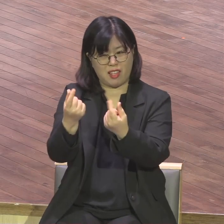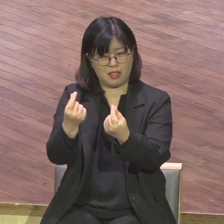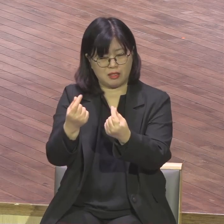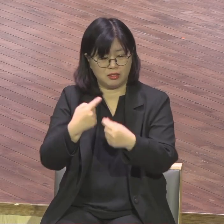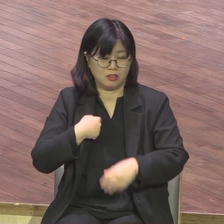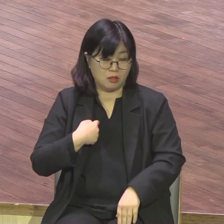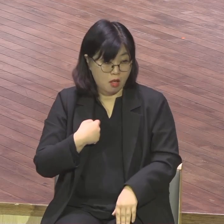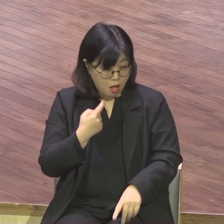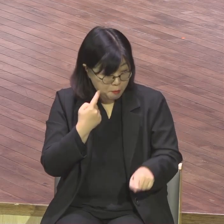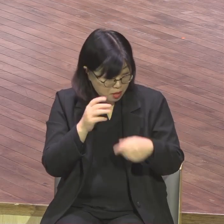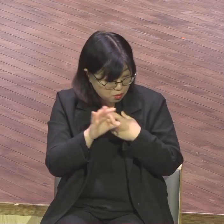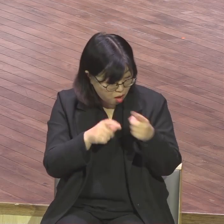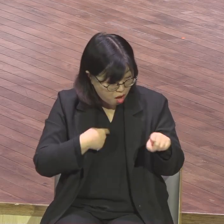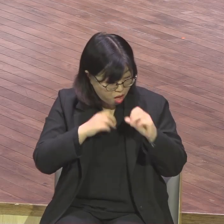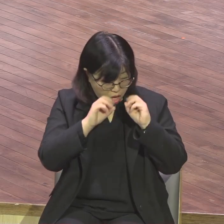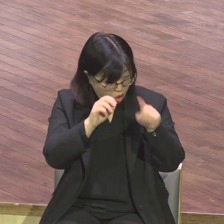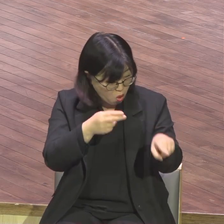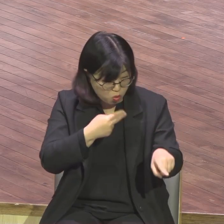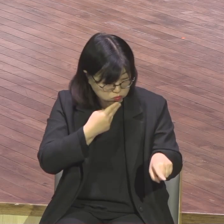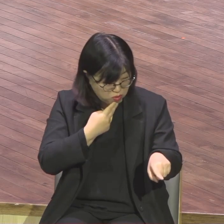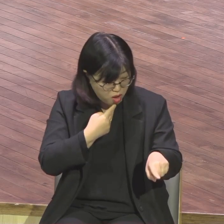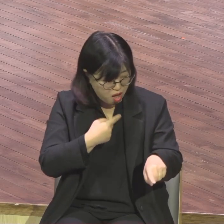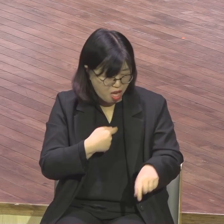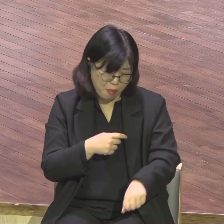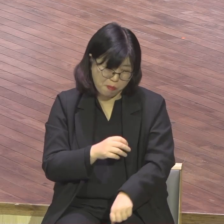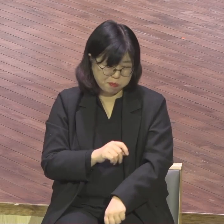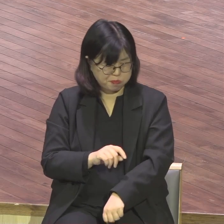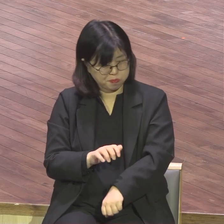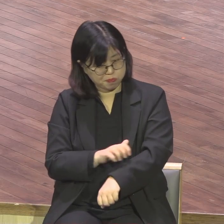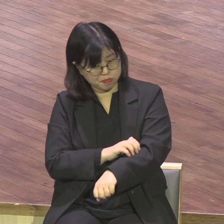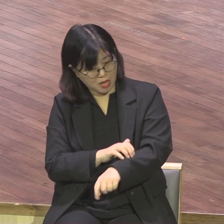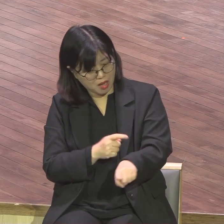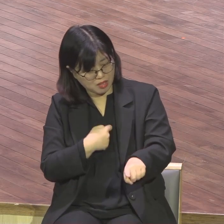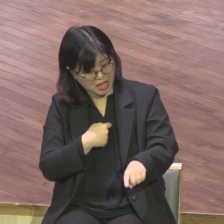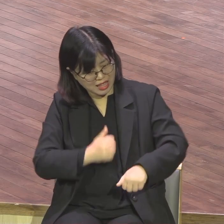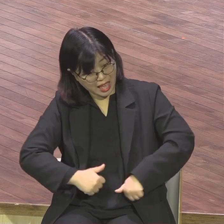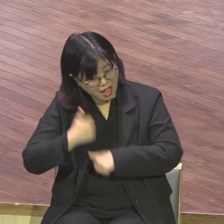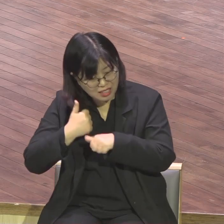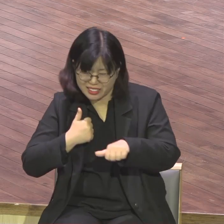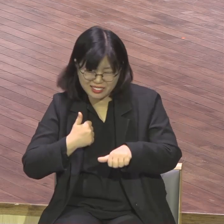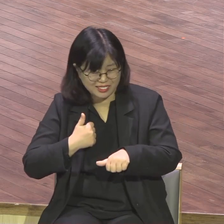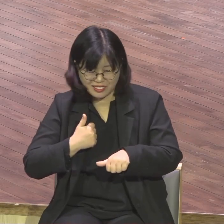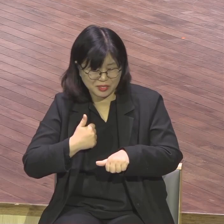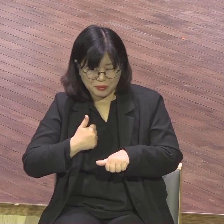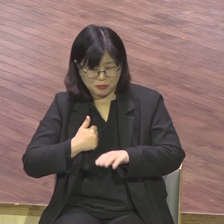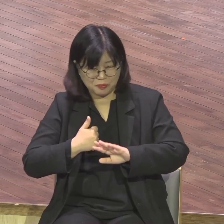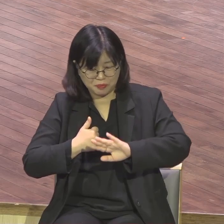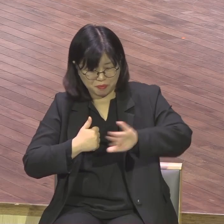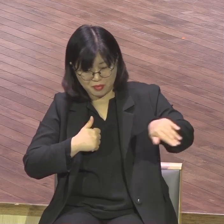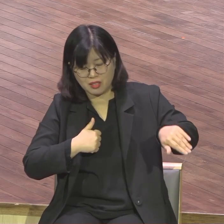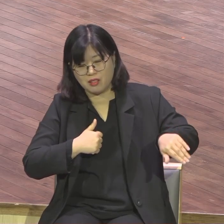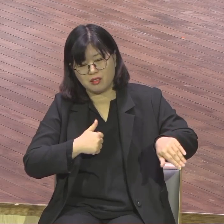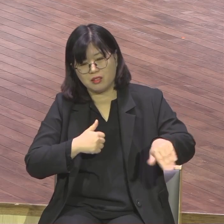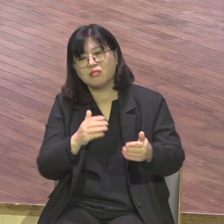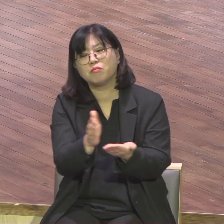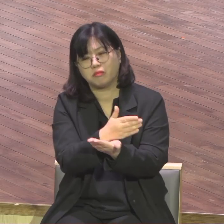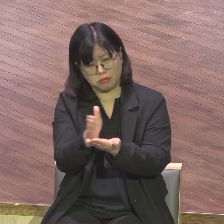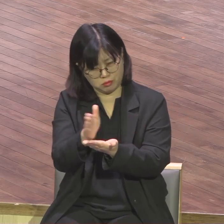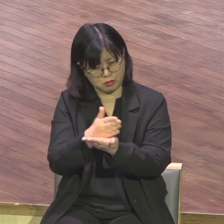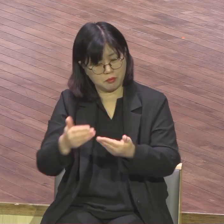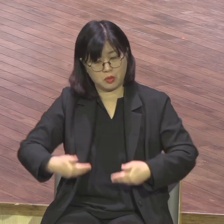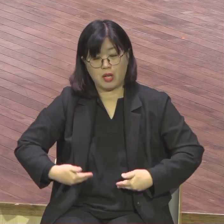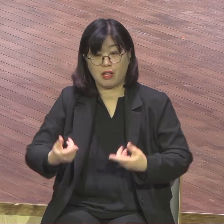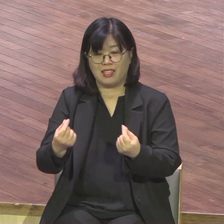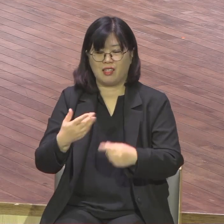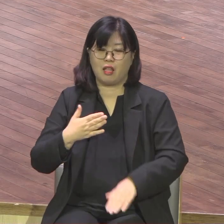결단입니다. 저는 사실 무슨 요청을 하면 제가 성격이 노를 잘 못해요. 마음이 약해서 노라고